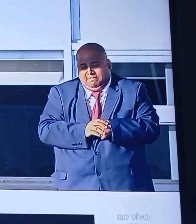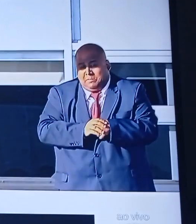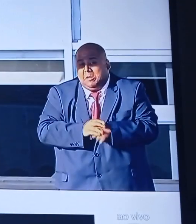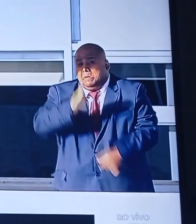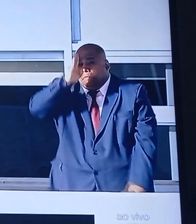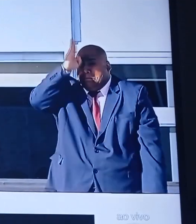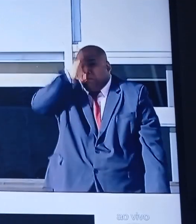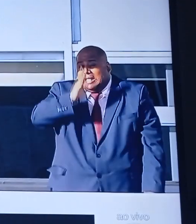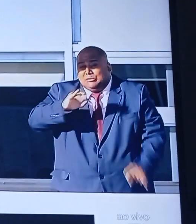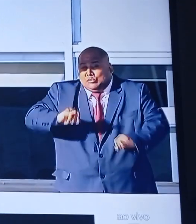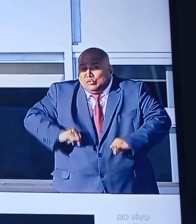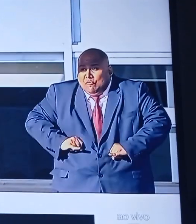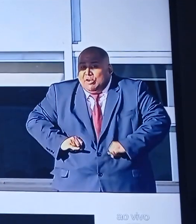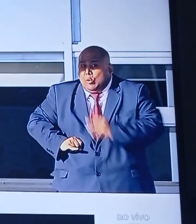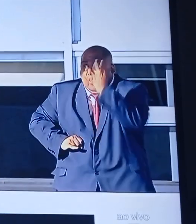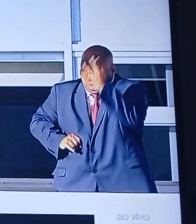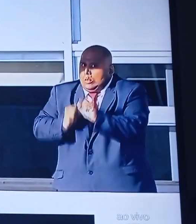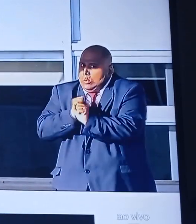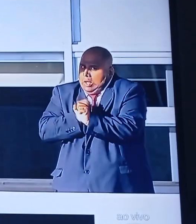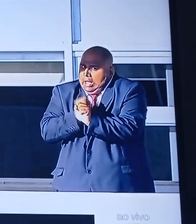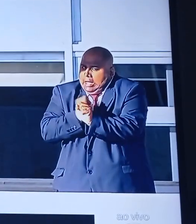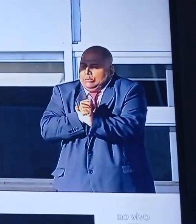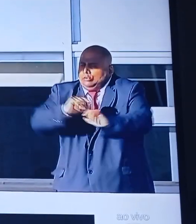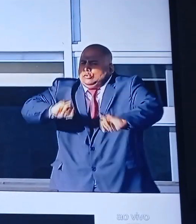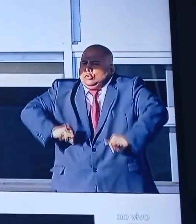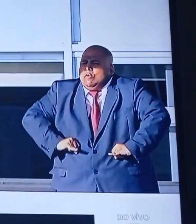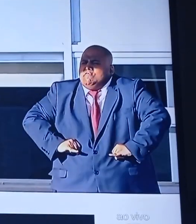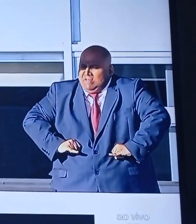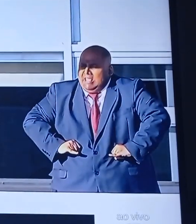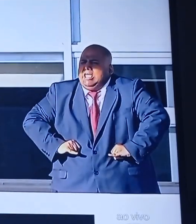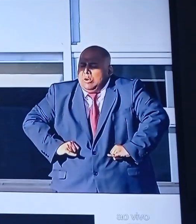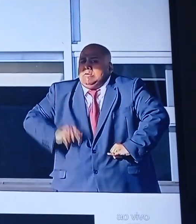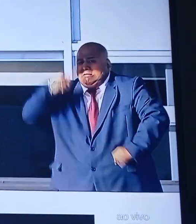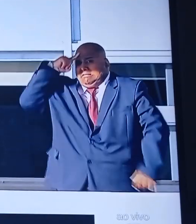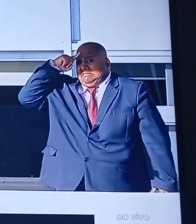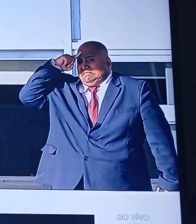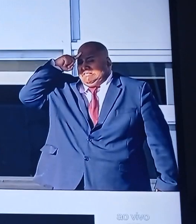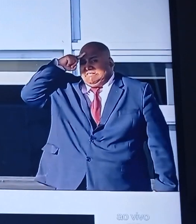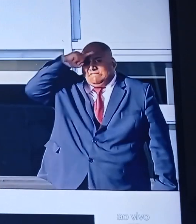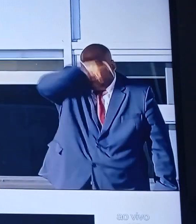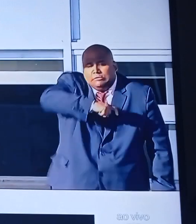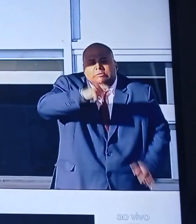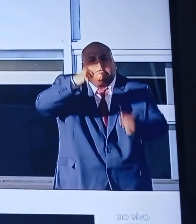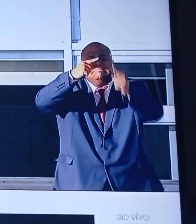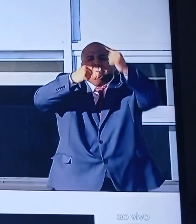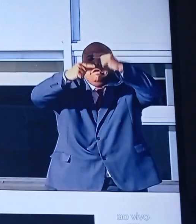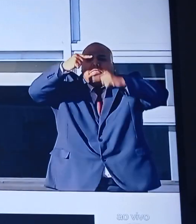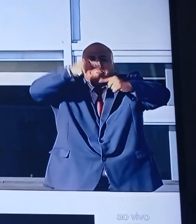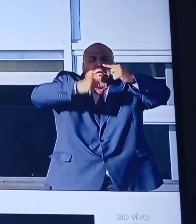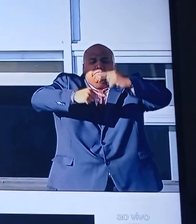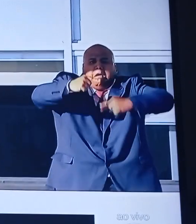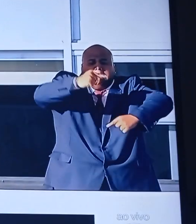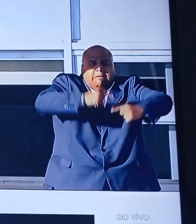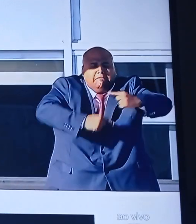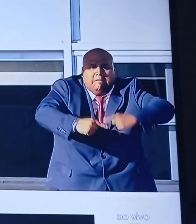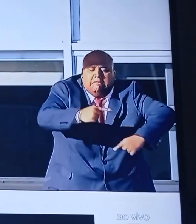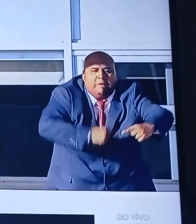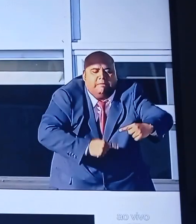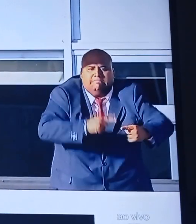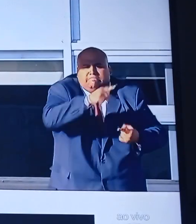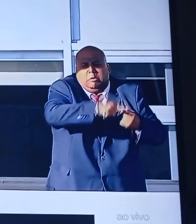brasileiro sofreu nesses últimos anos foi a lenta e progressiva construção de um verdadeiro